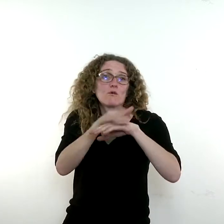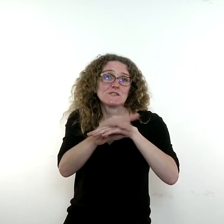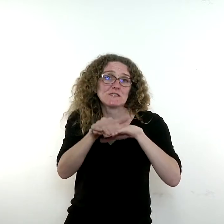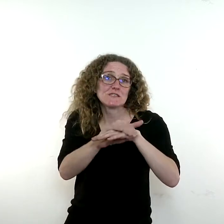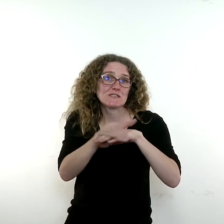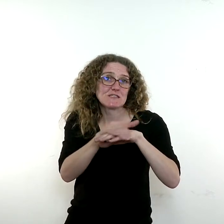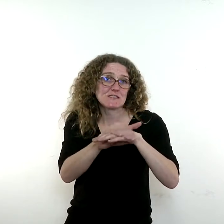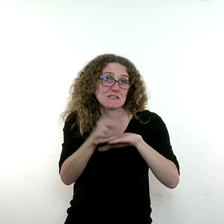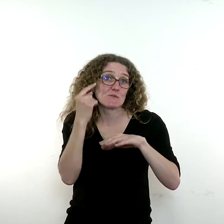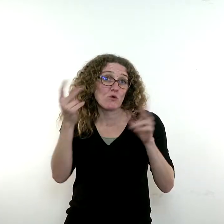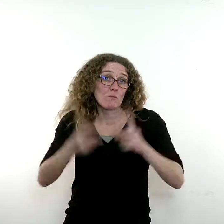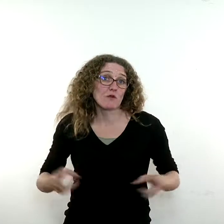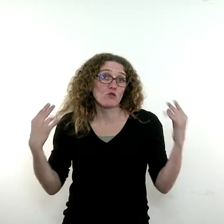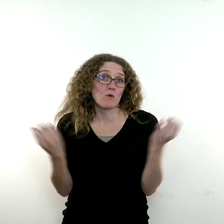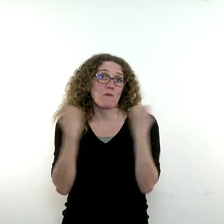campagnes électorales.